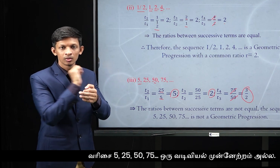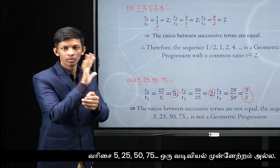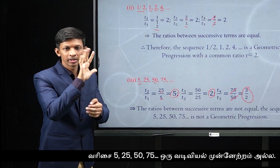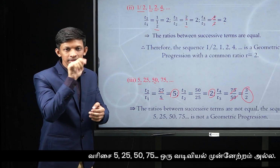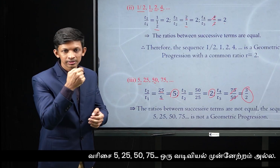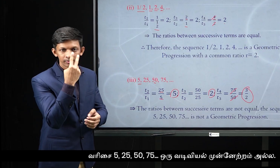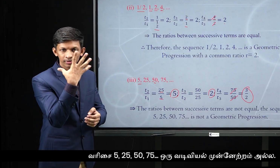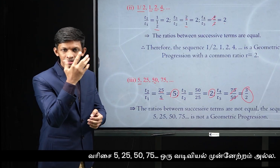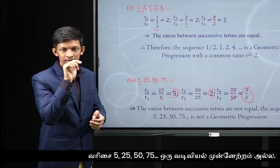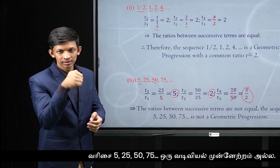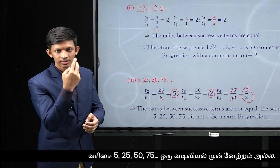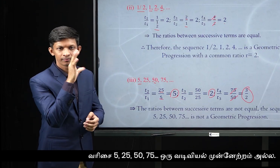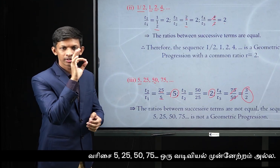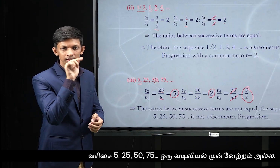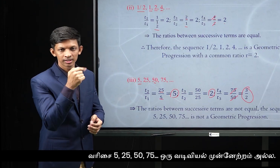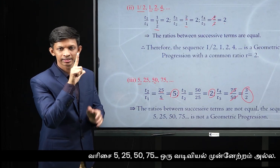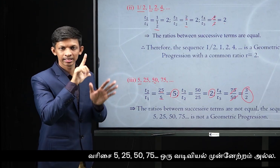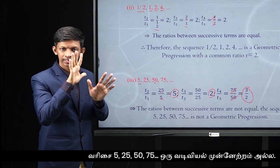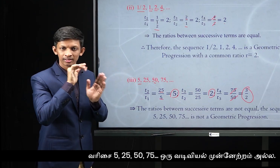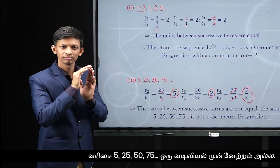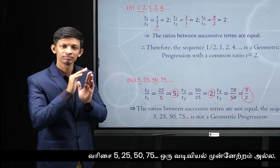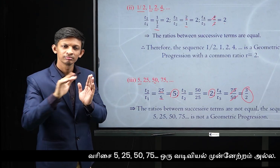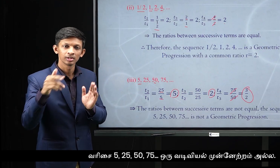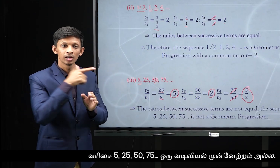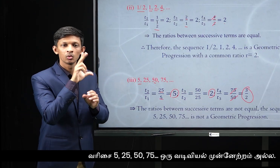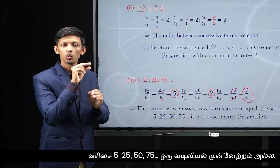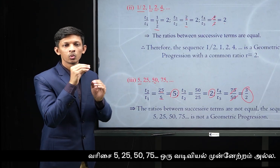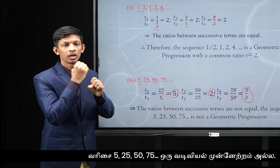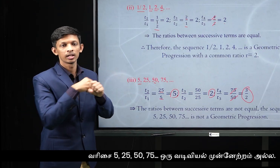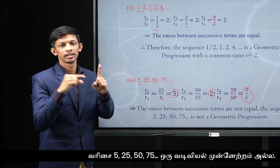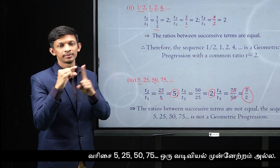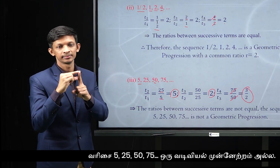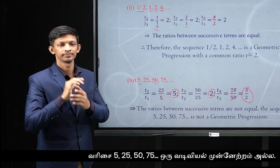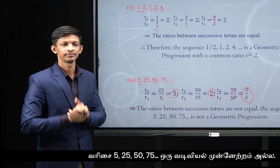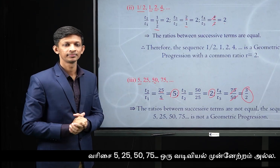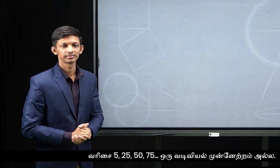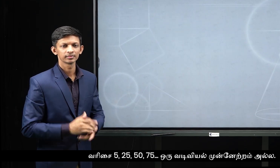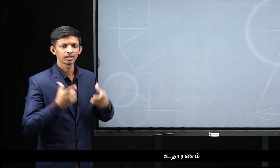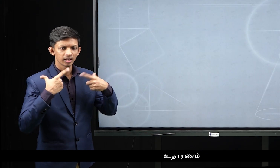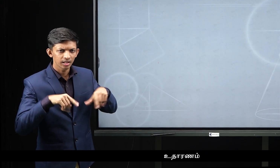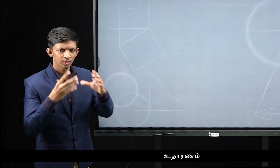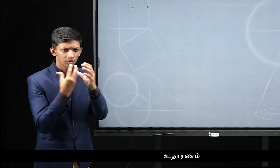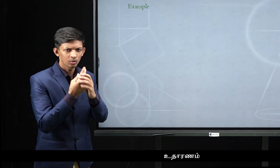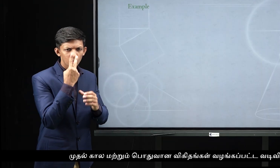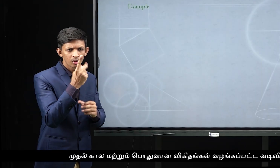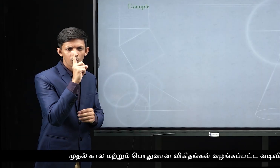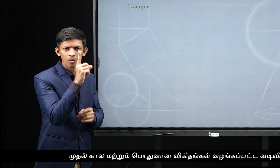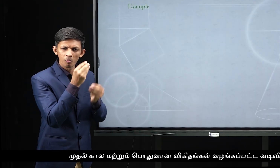25 50 75 ஒரு வடிவியல் முன்னேற்றம் அல்ல. உதாரணம்: முதல்